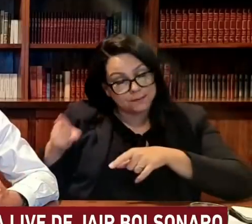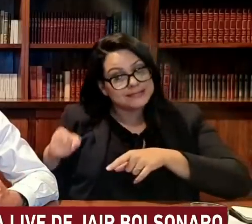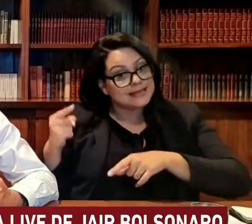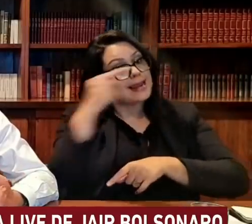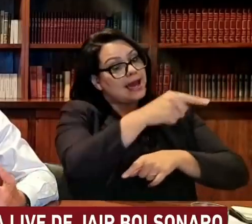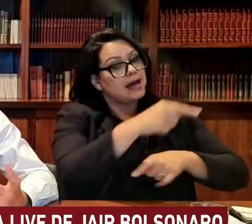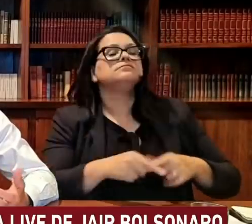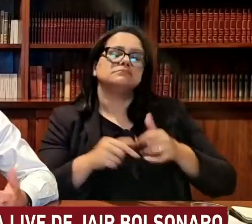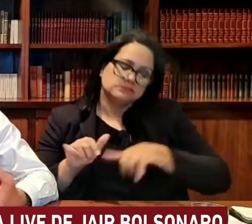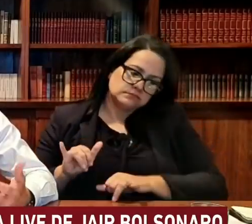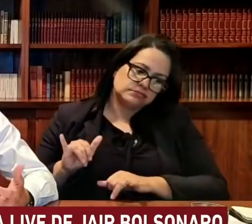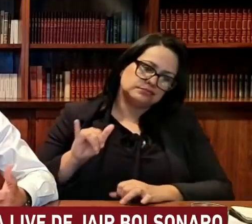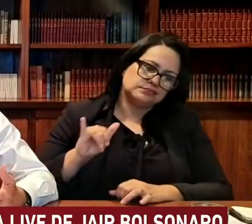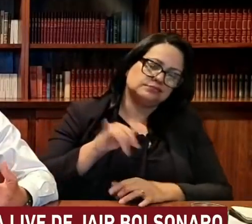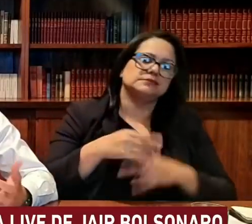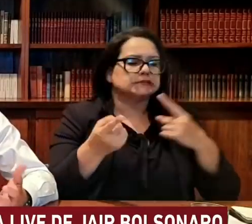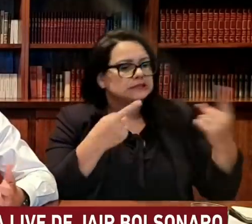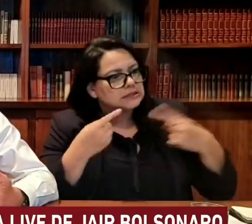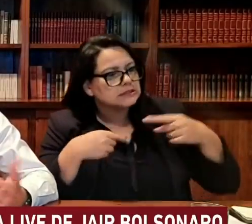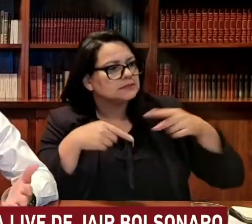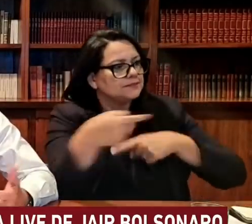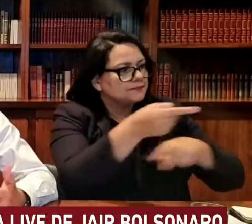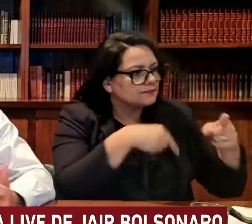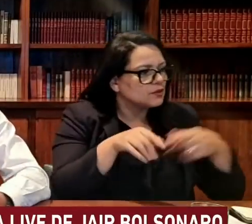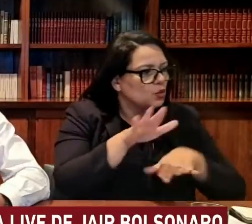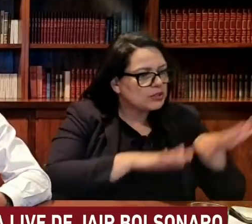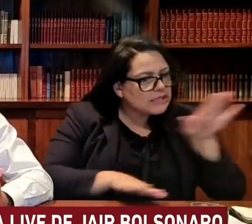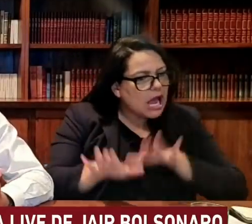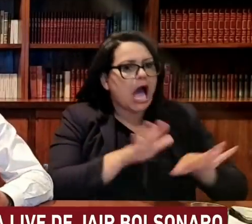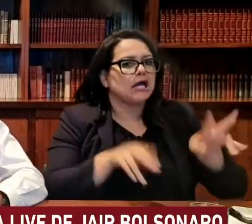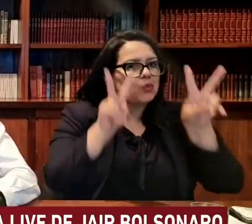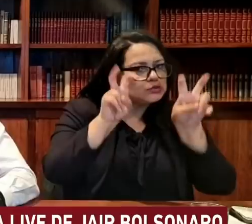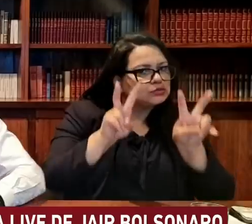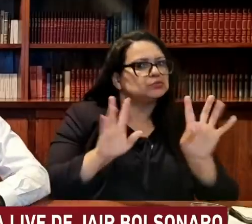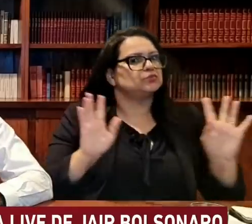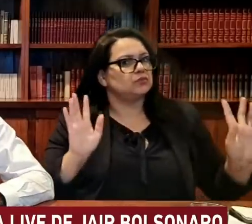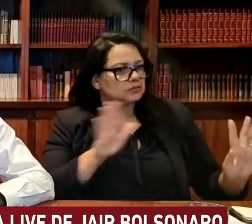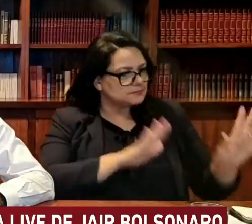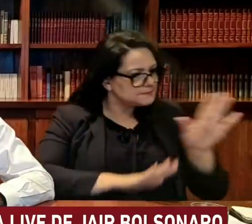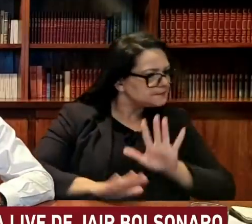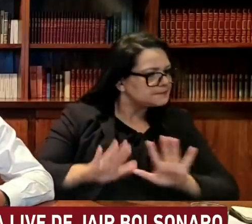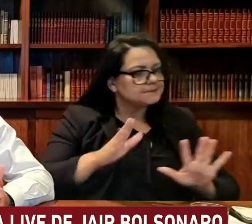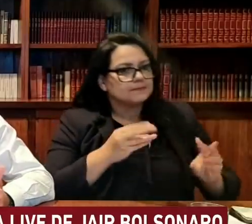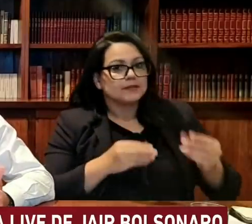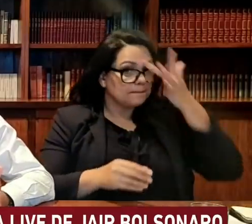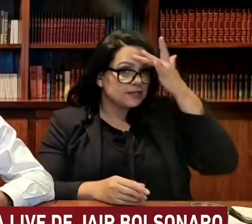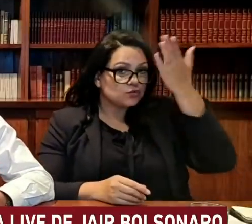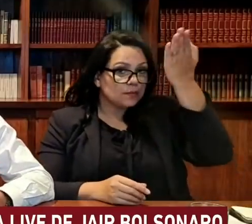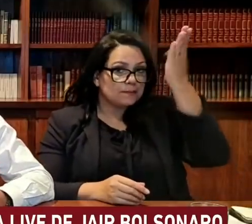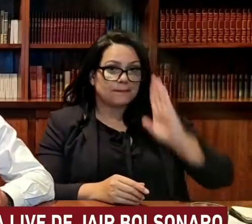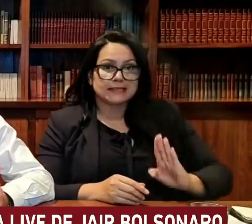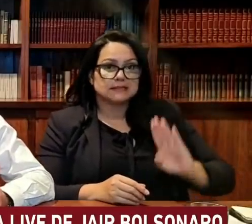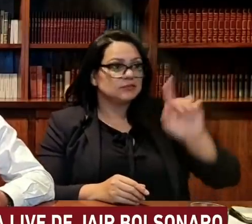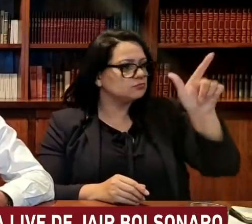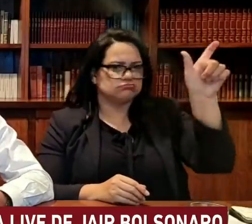E fomos tratando do assunto com todo o cuidado que ele merece. os brasileiros em si não